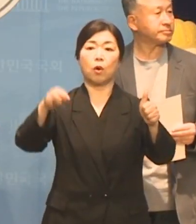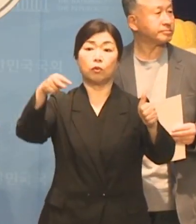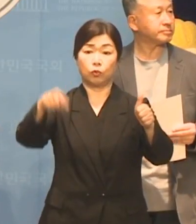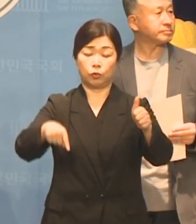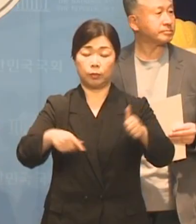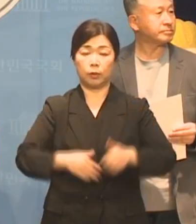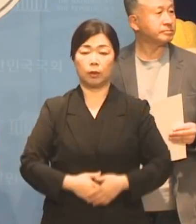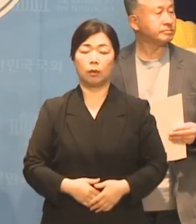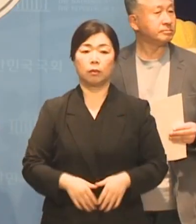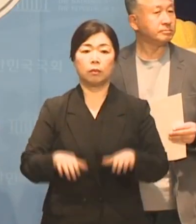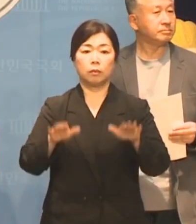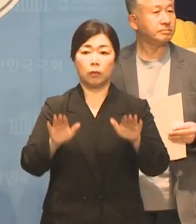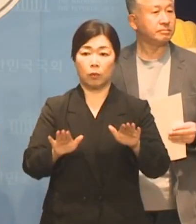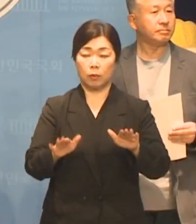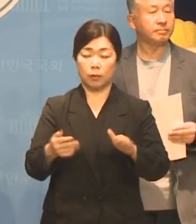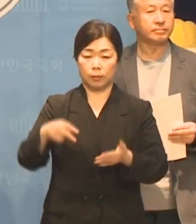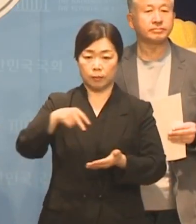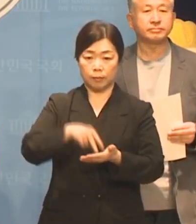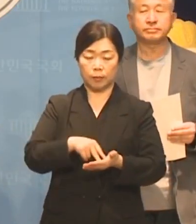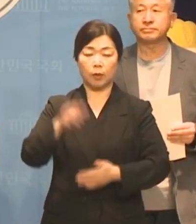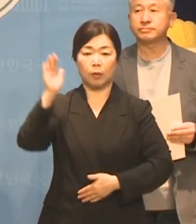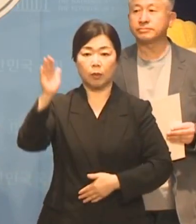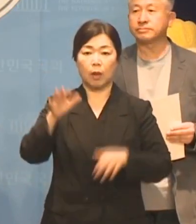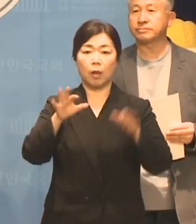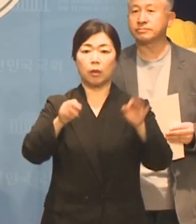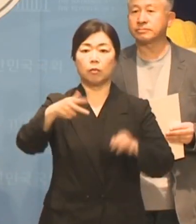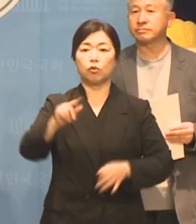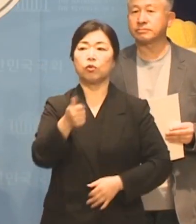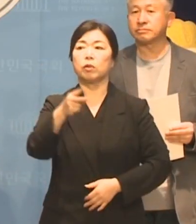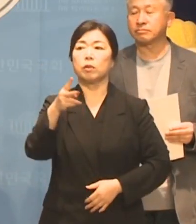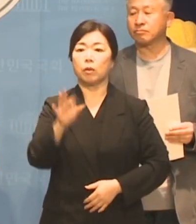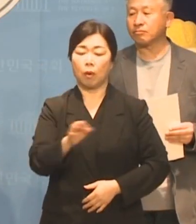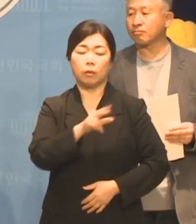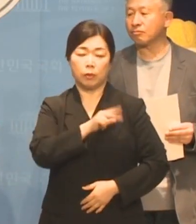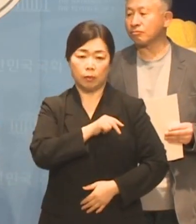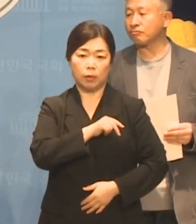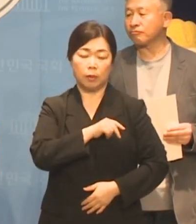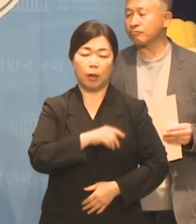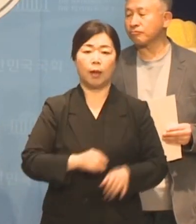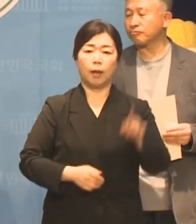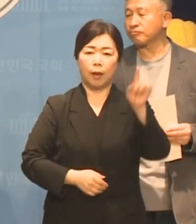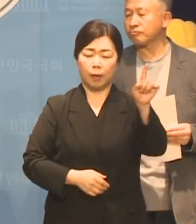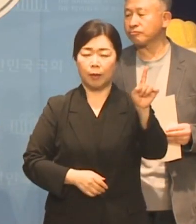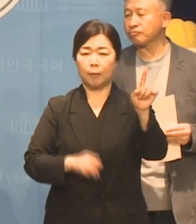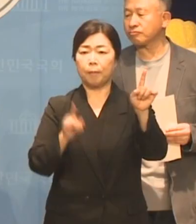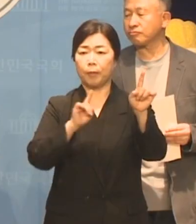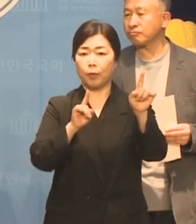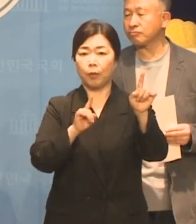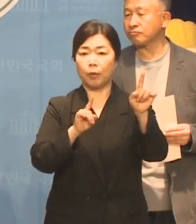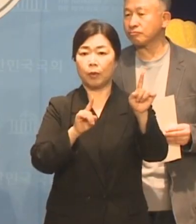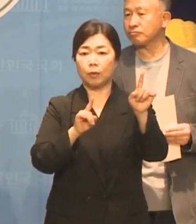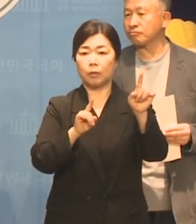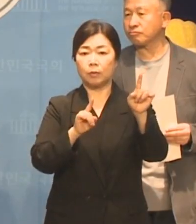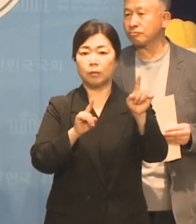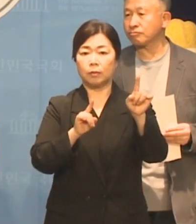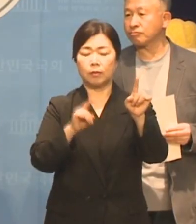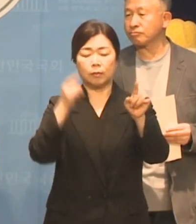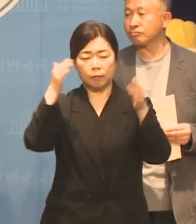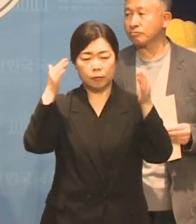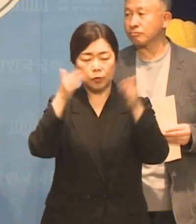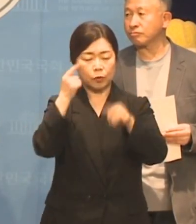저는 오늘 이 앞자리에서 김준영 의원님께서 하나의 전역 구상이라고